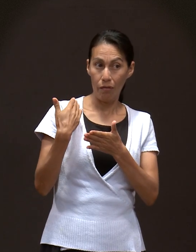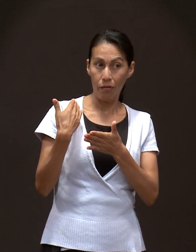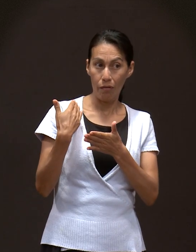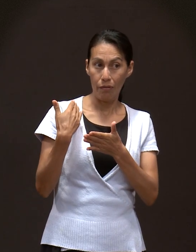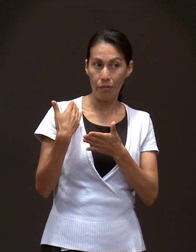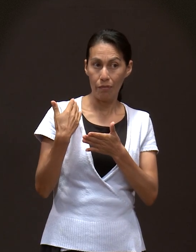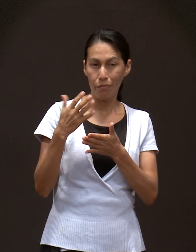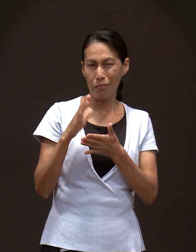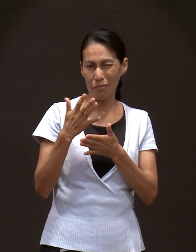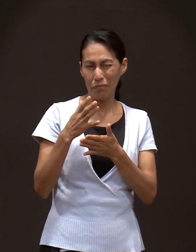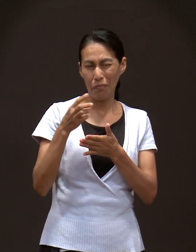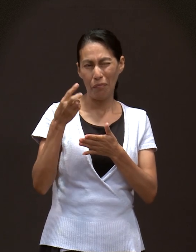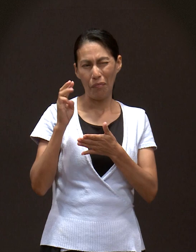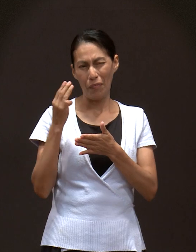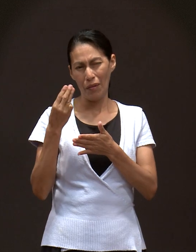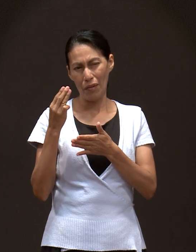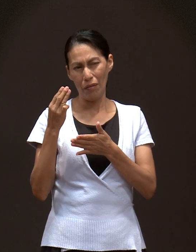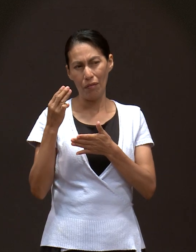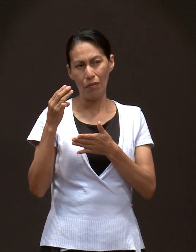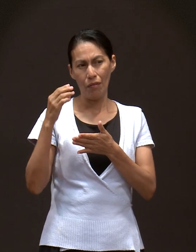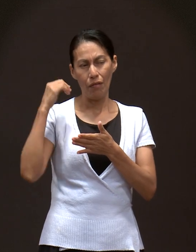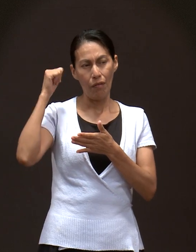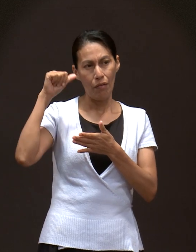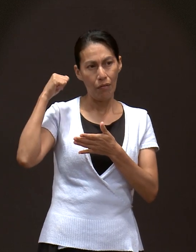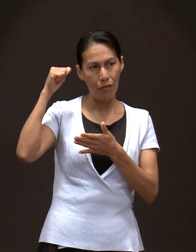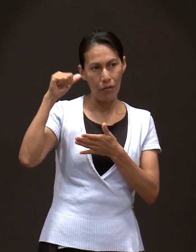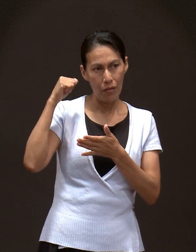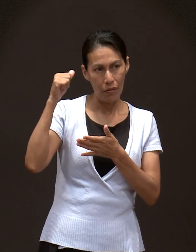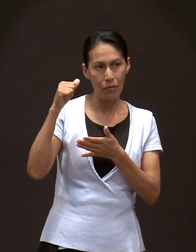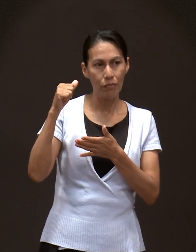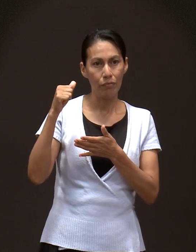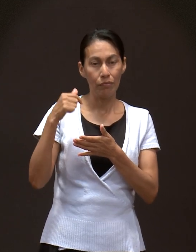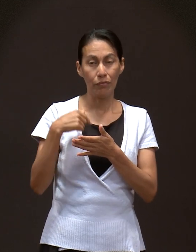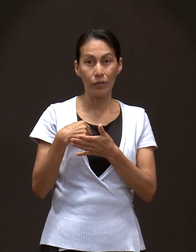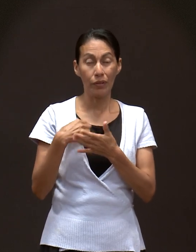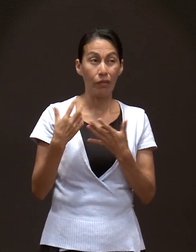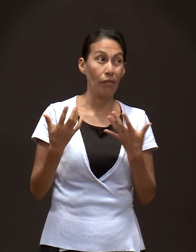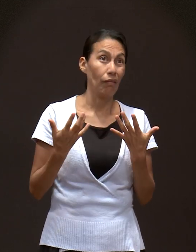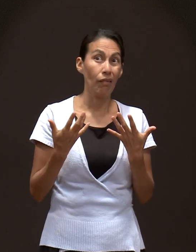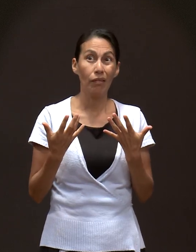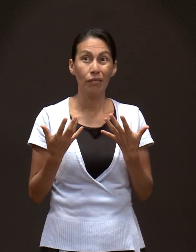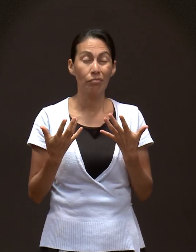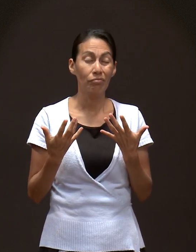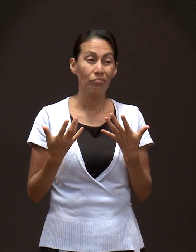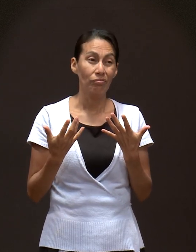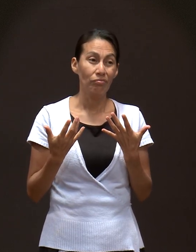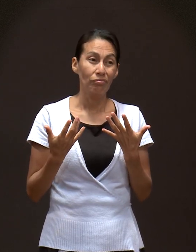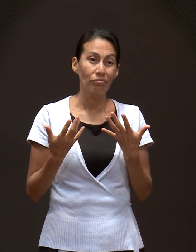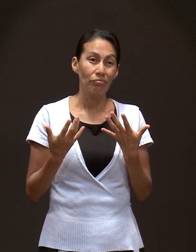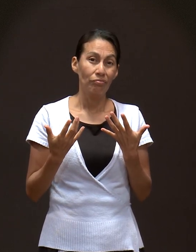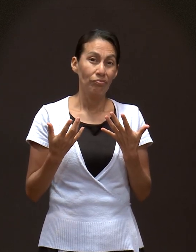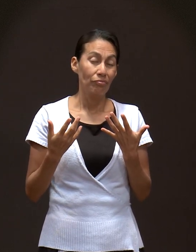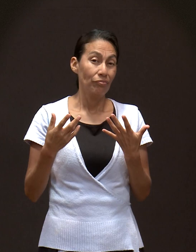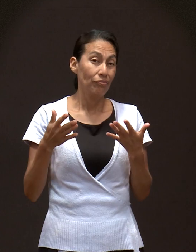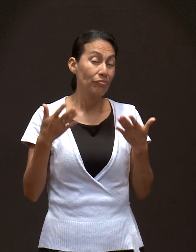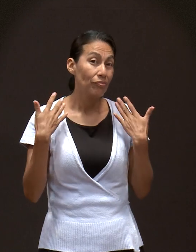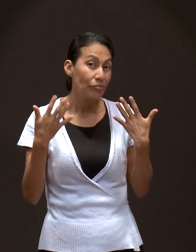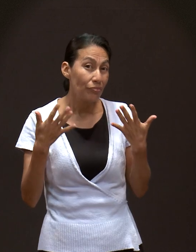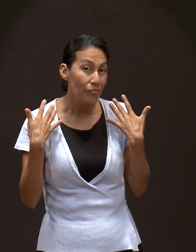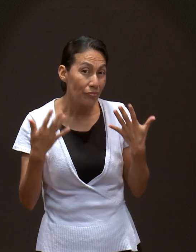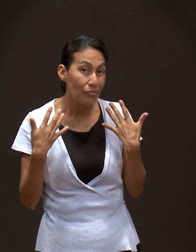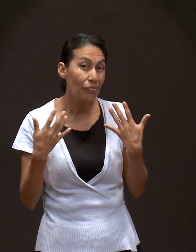pasado, aproximadamente en mayo, abril. Yo no sabía qué hacer para